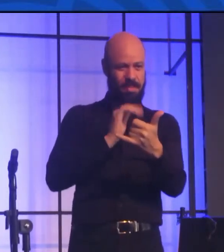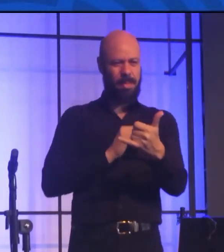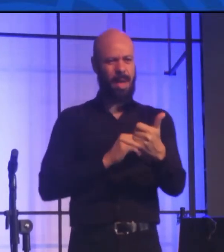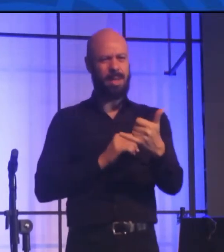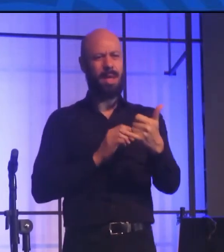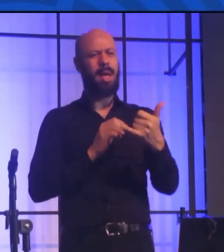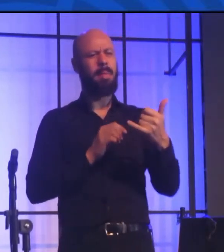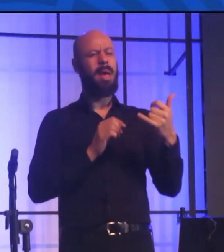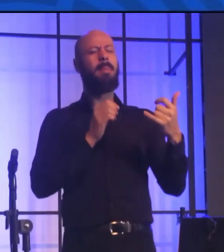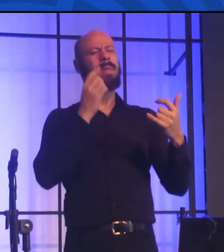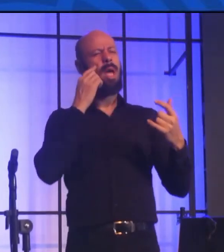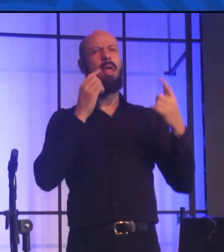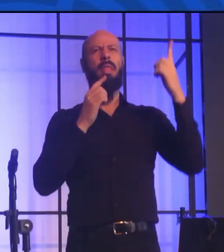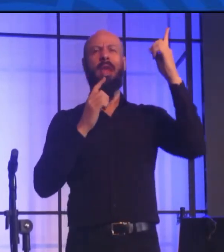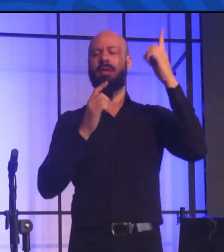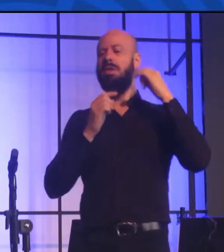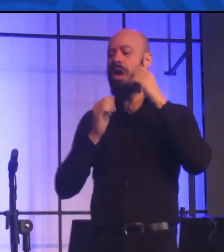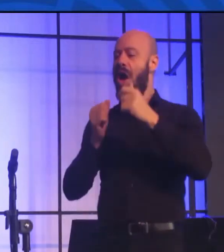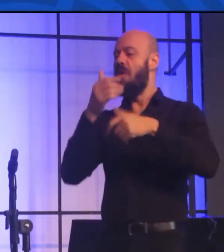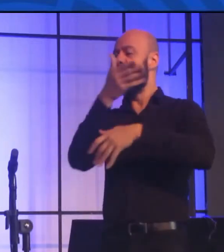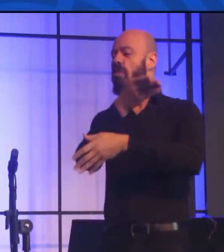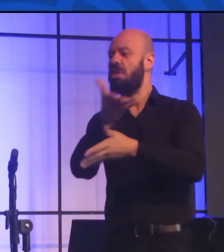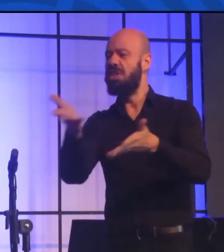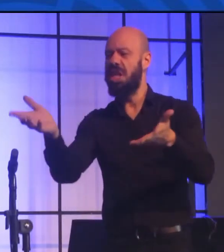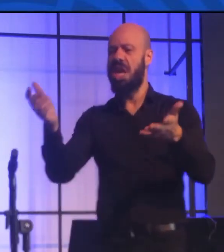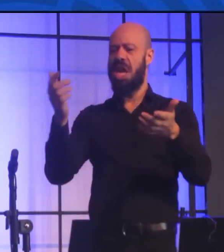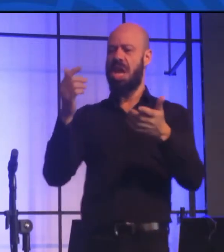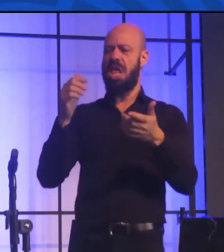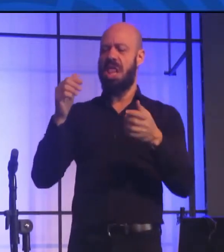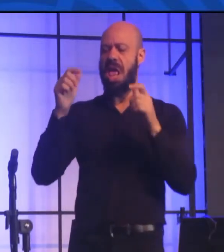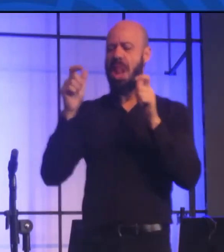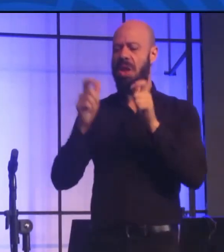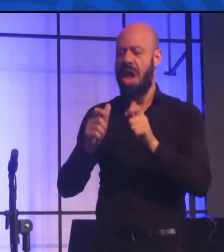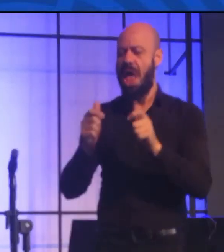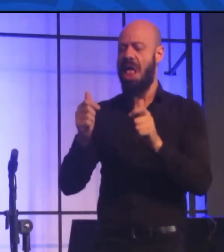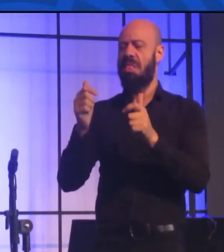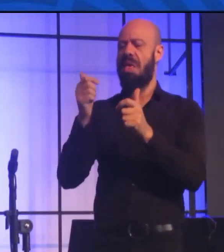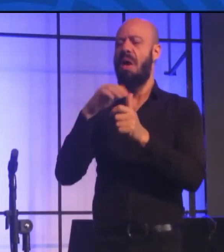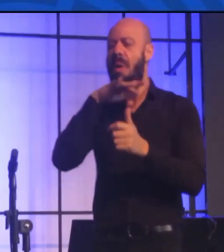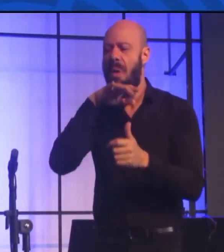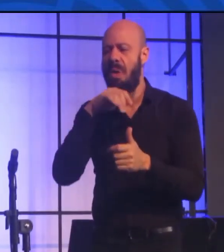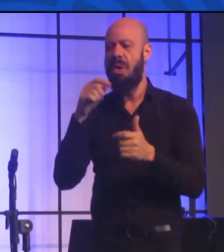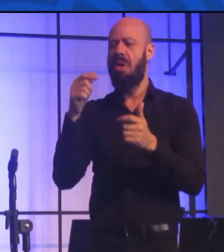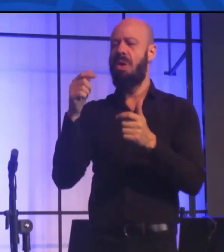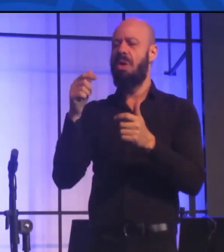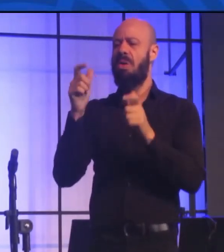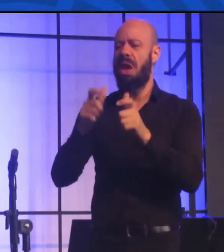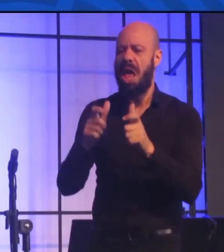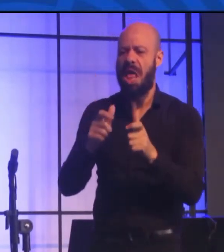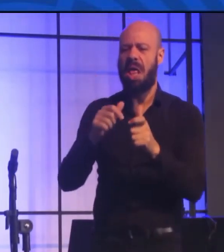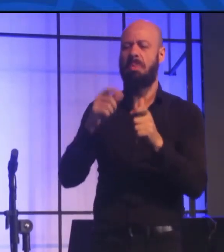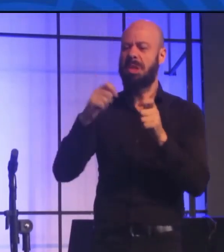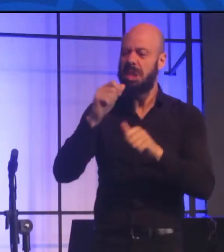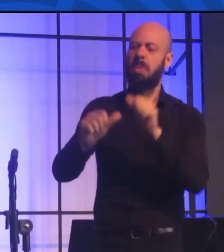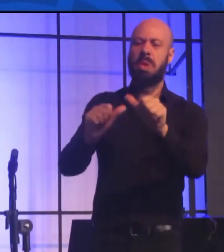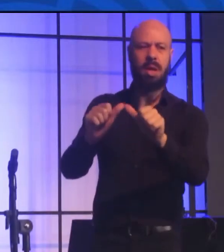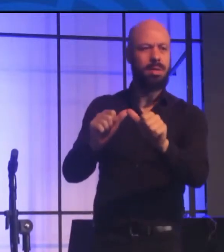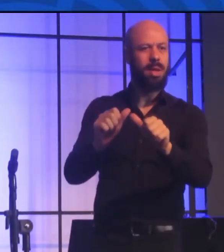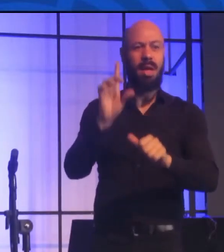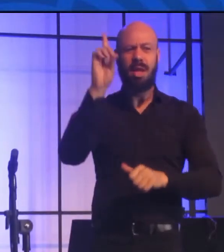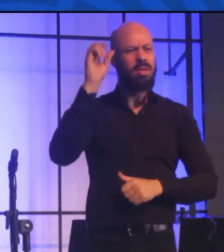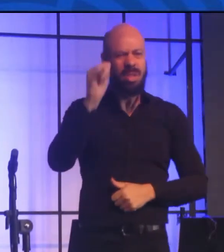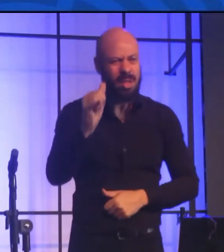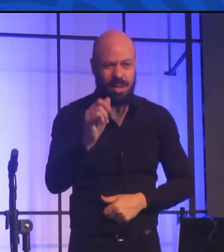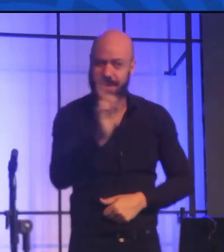pensar. Será que eu e você muitas vezes não esperamos que o profeta venha e diga para você, tu está vendo que tu está nesse